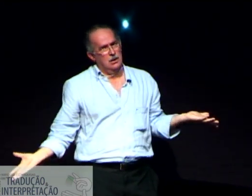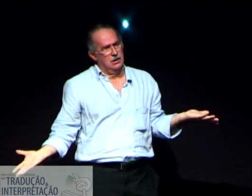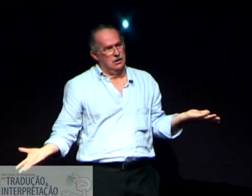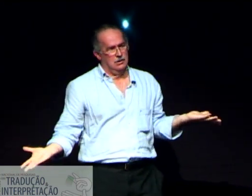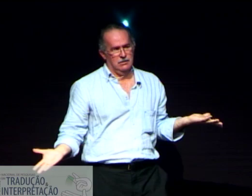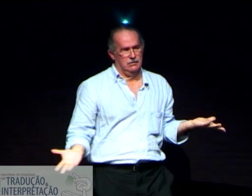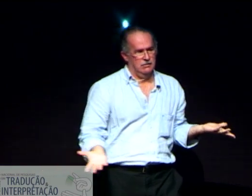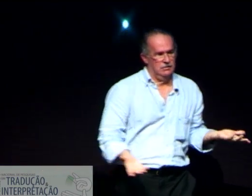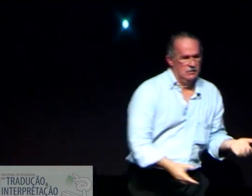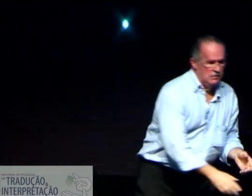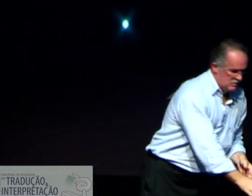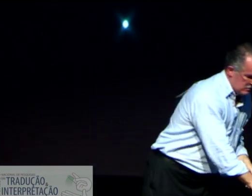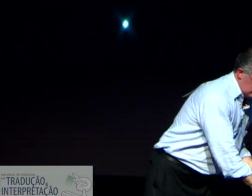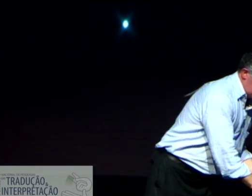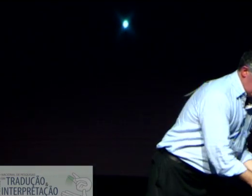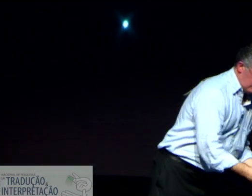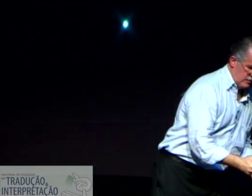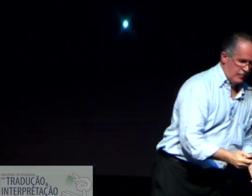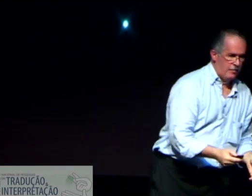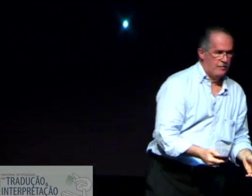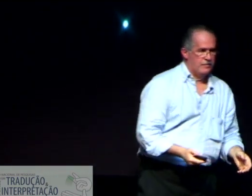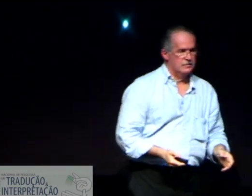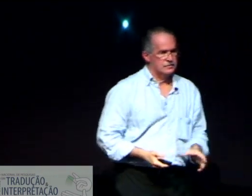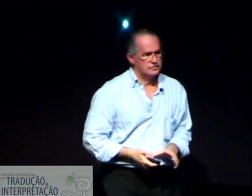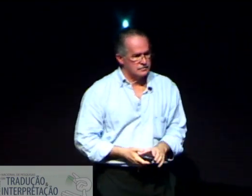ali, circuncisar. Como assim?